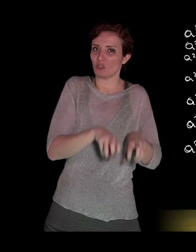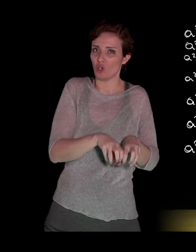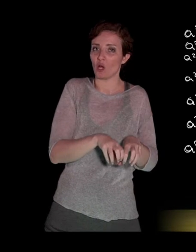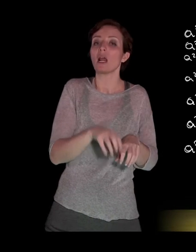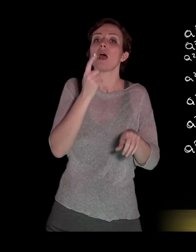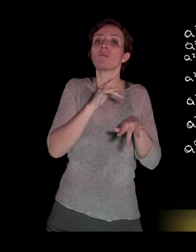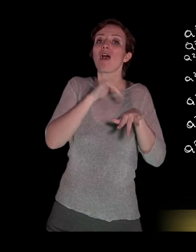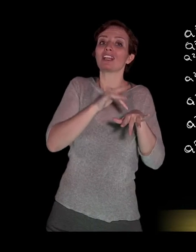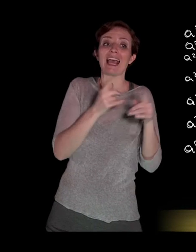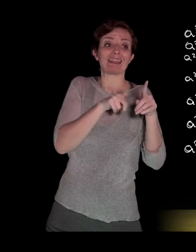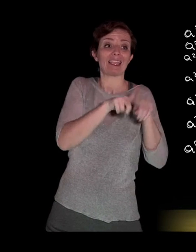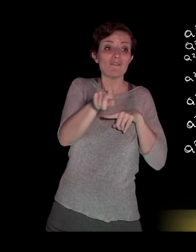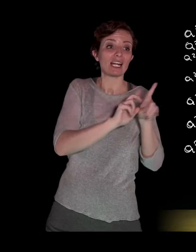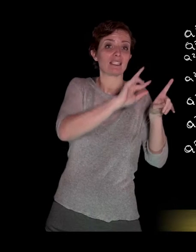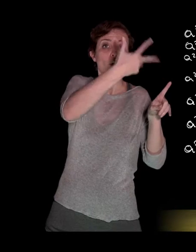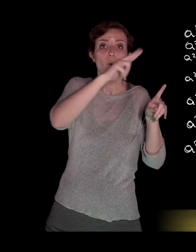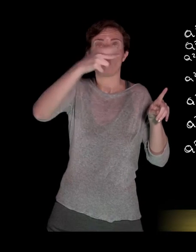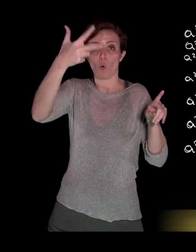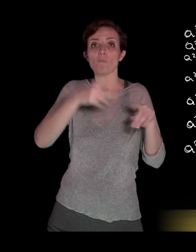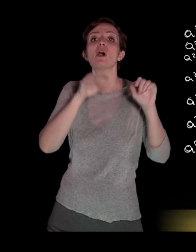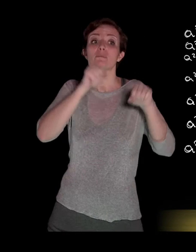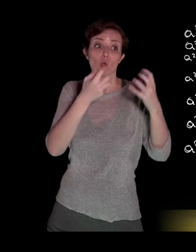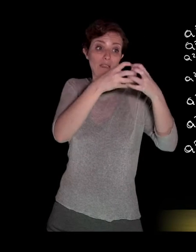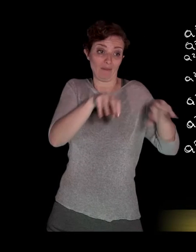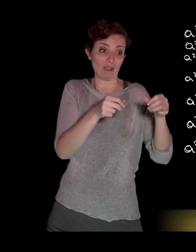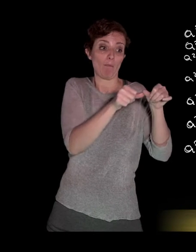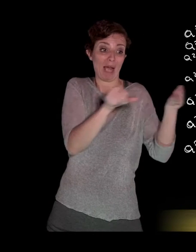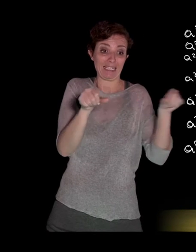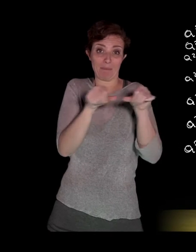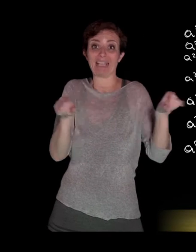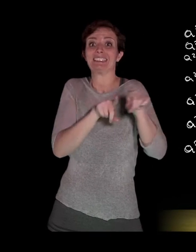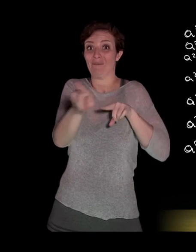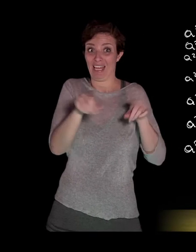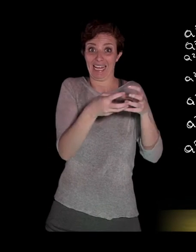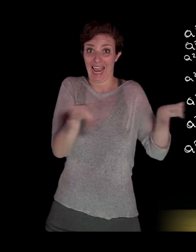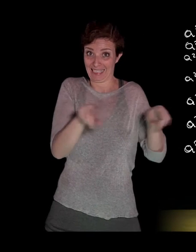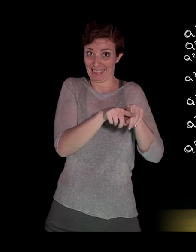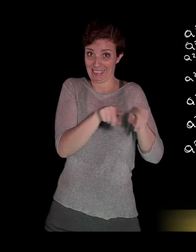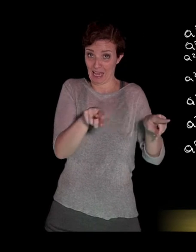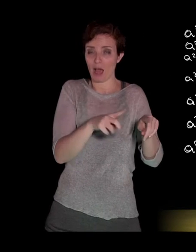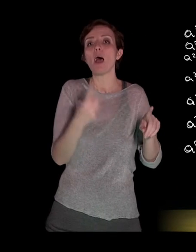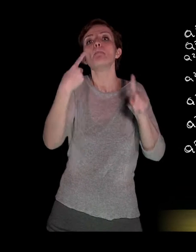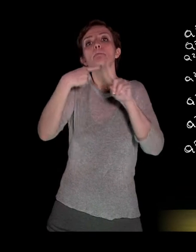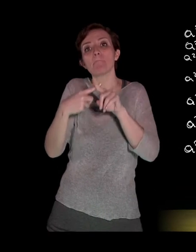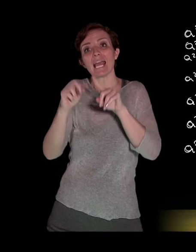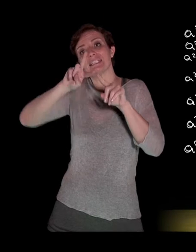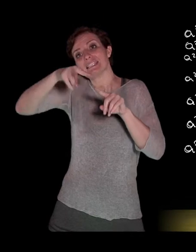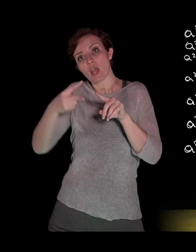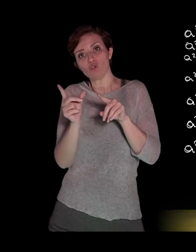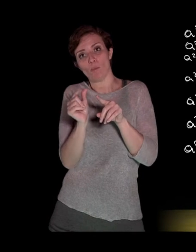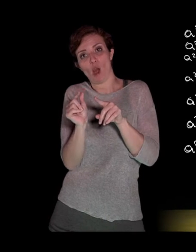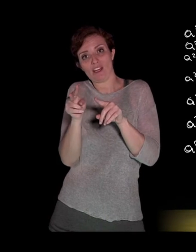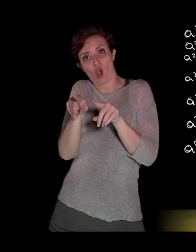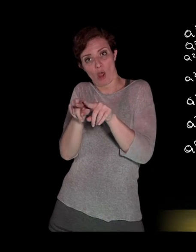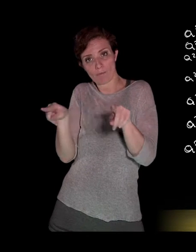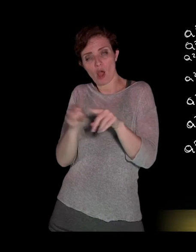che è possibile scomporre come differenza delle basi che Moltiplica un secondo polinomio pari al quadrato della prima base più il quadrato